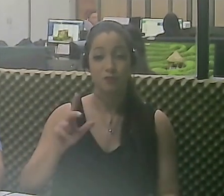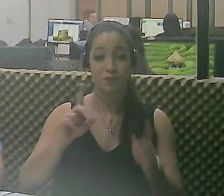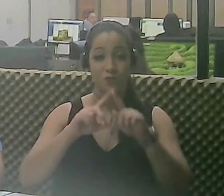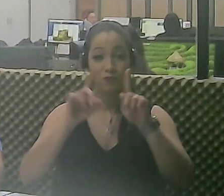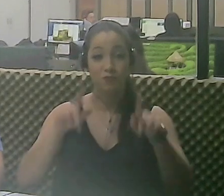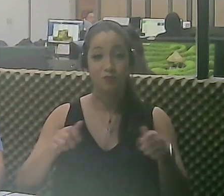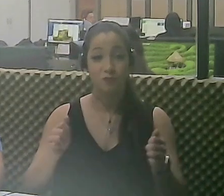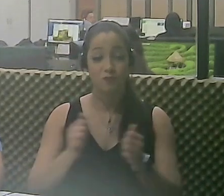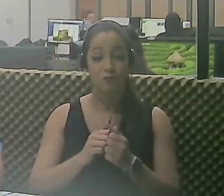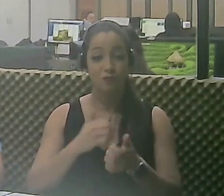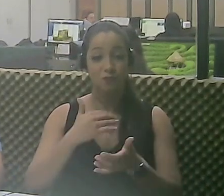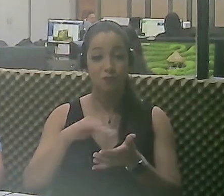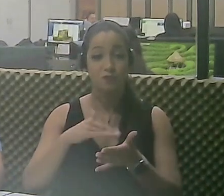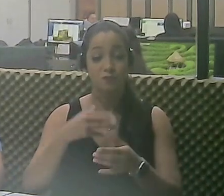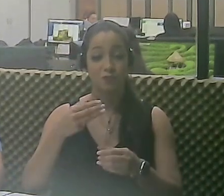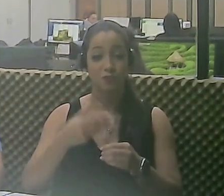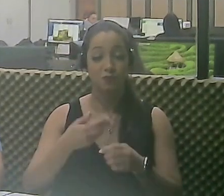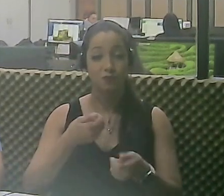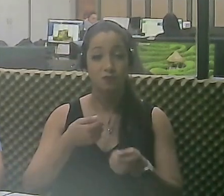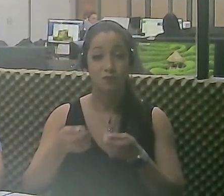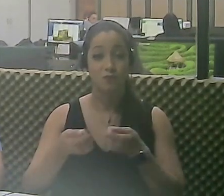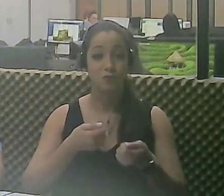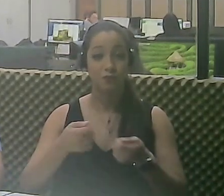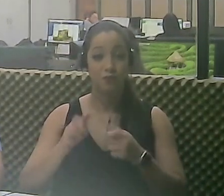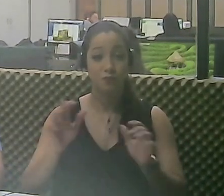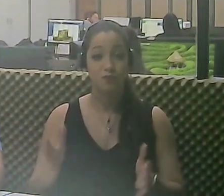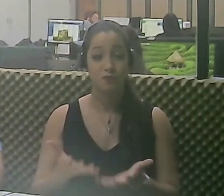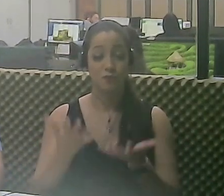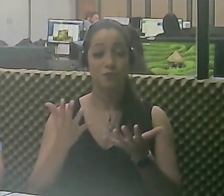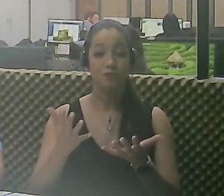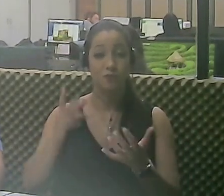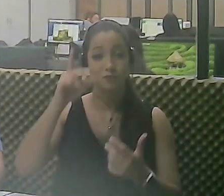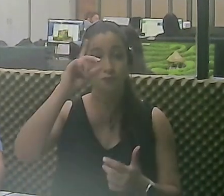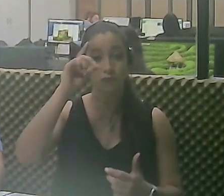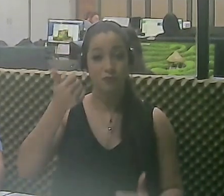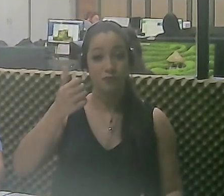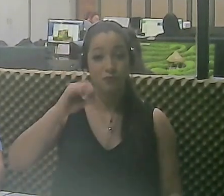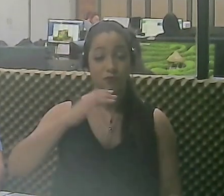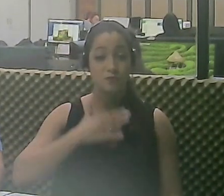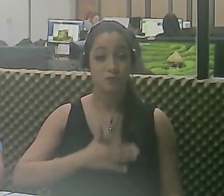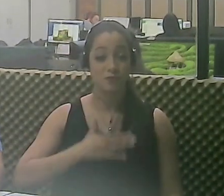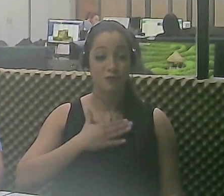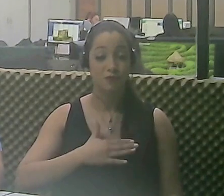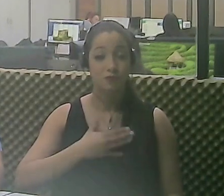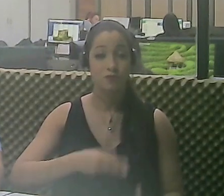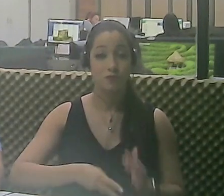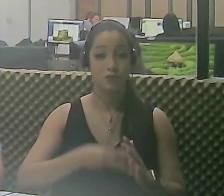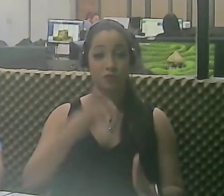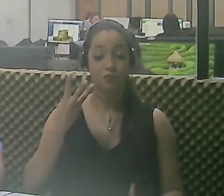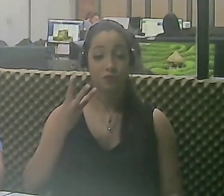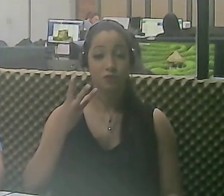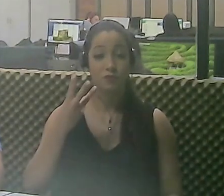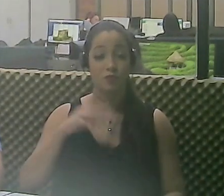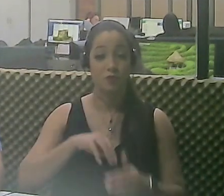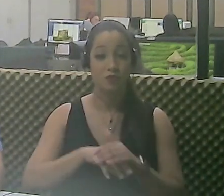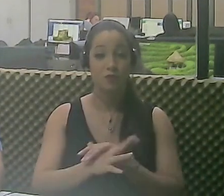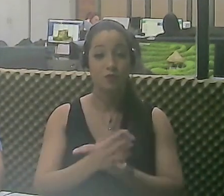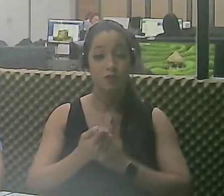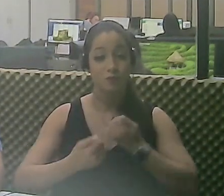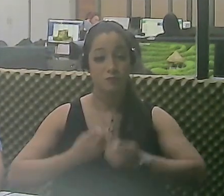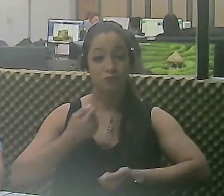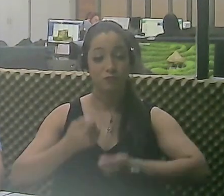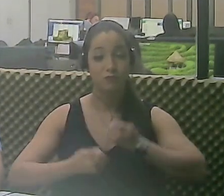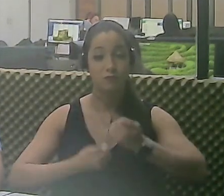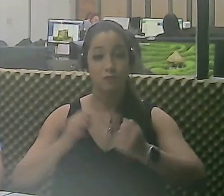servidores, a Secretaria Municipal de Administração vai promover, no dia 19 de agosto, a terceira edição da tradicional caminhada.